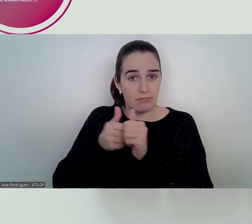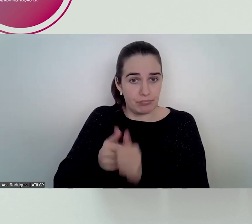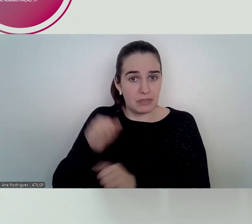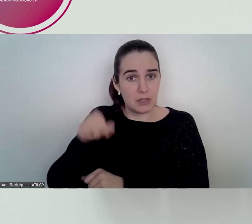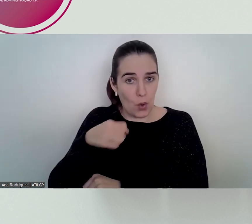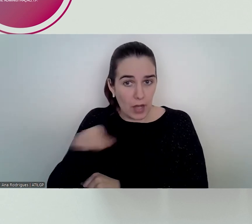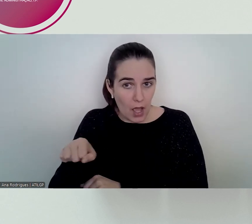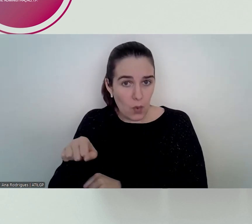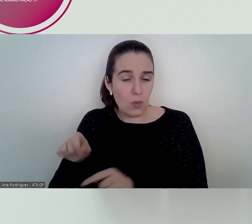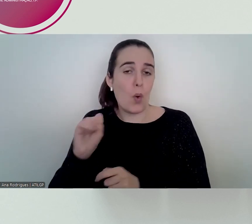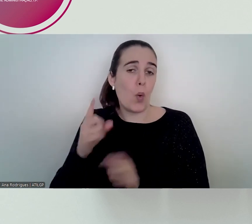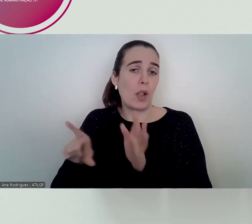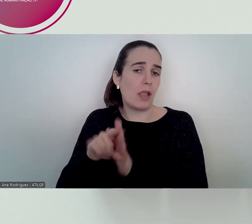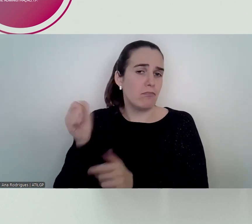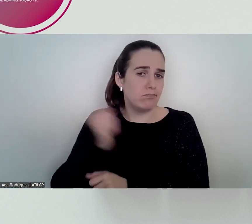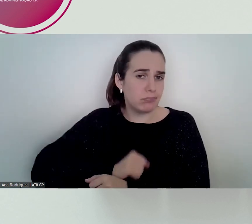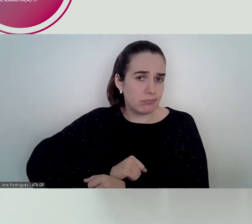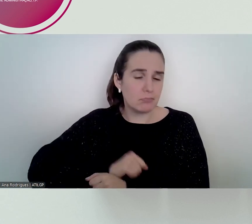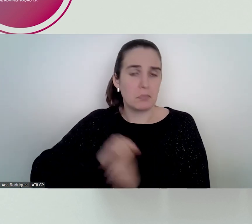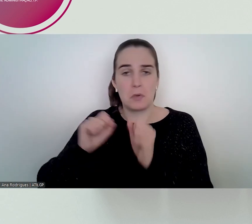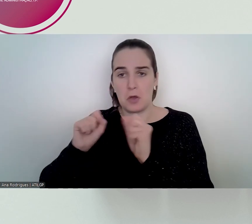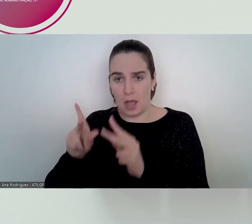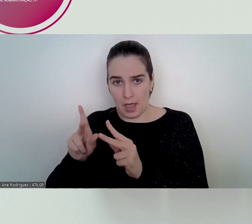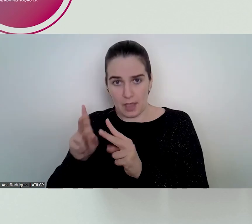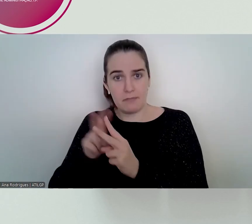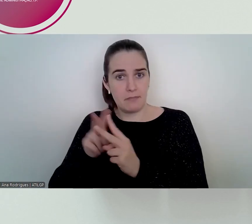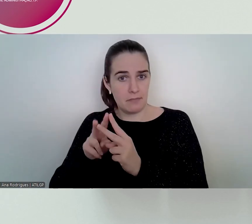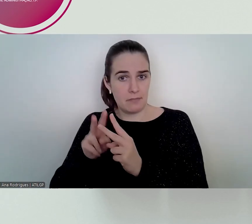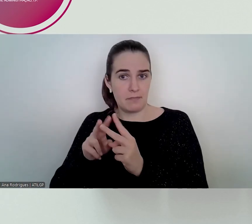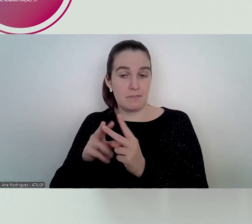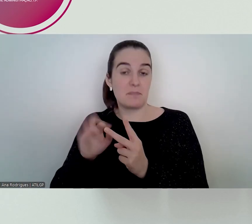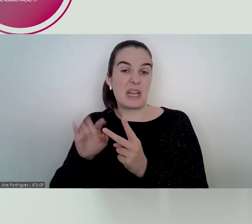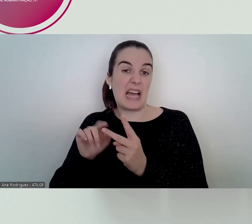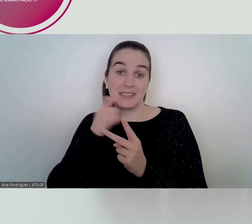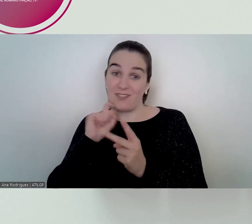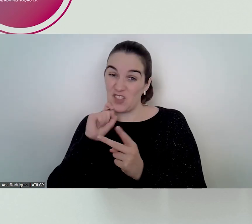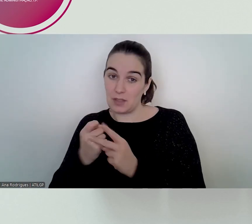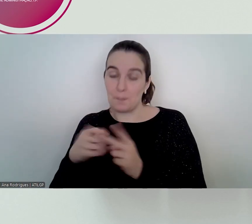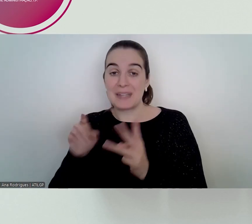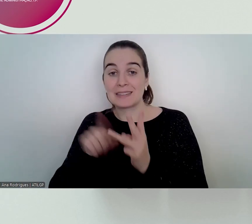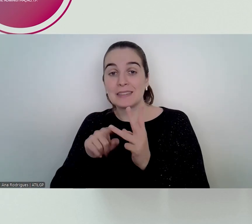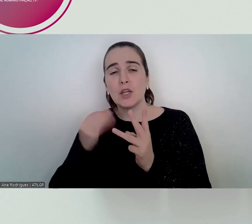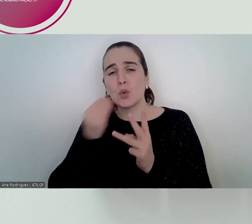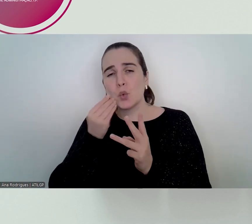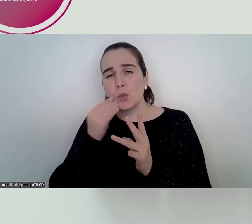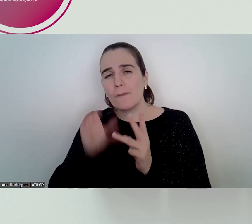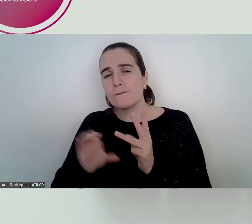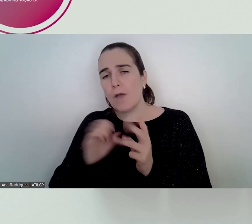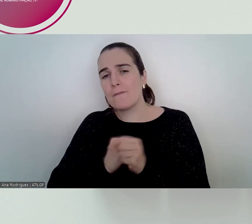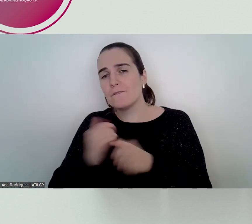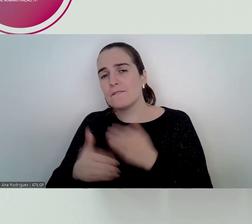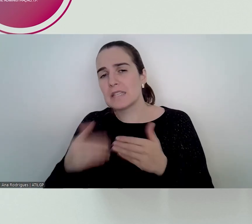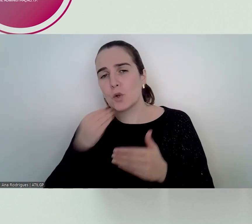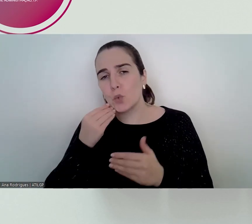alguma infração à lei, mas para isso preciso de sistemas de fiscalização, mas um conjunto de valores que